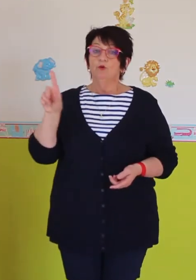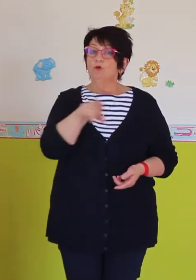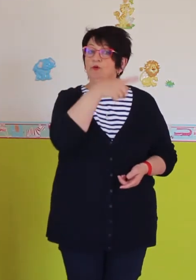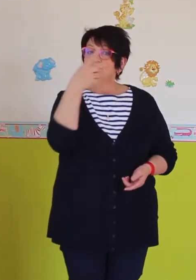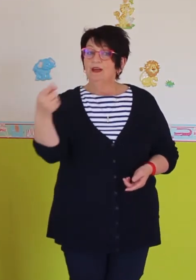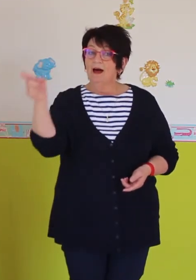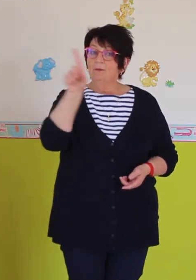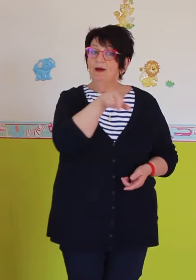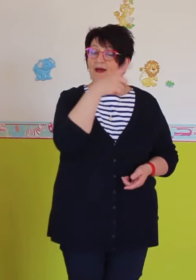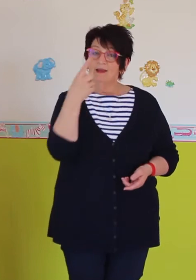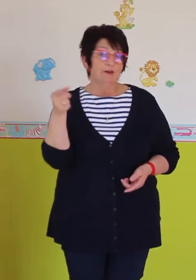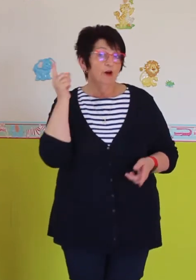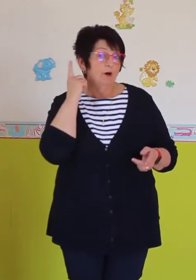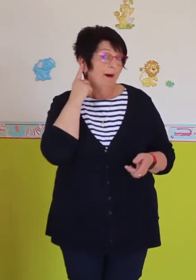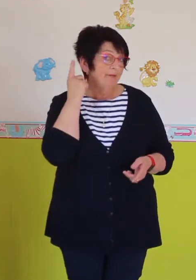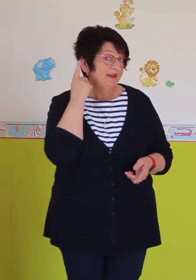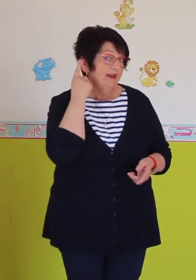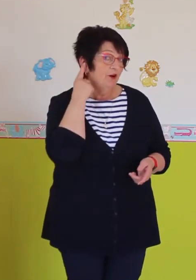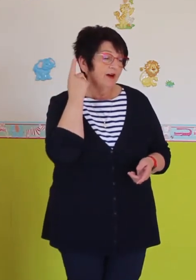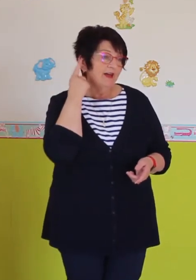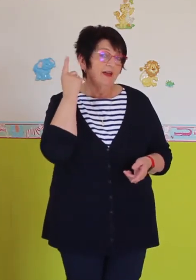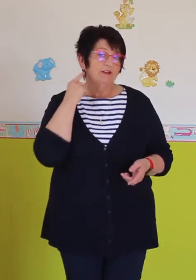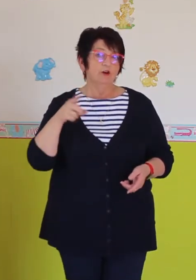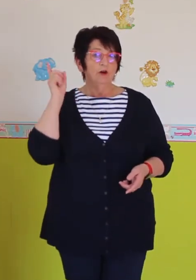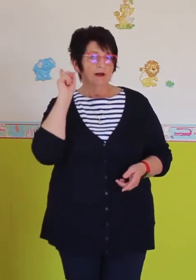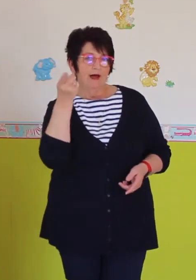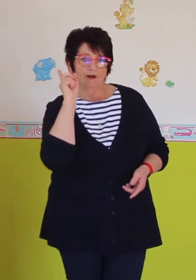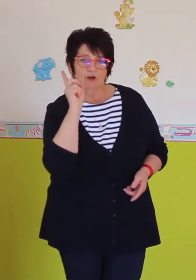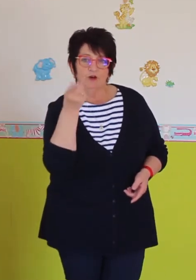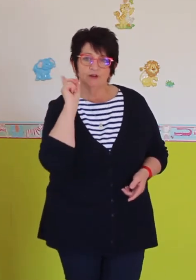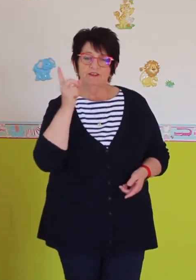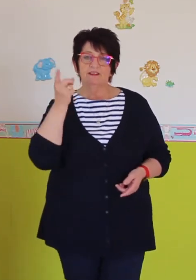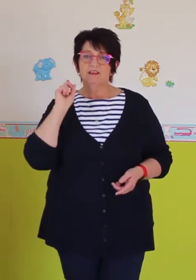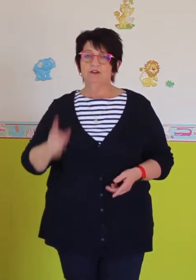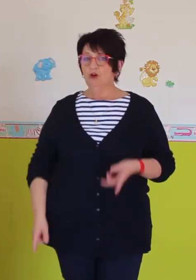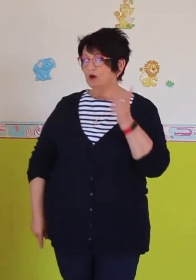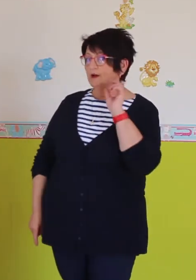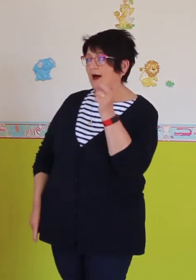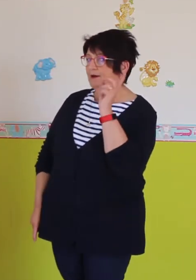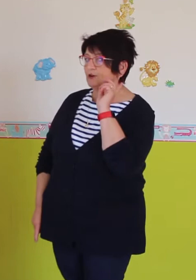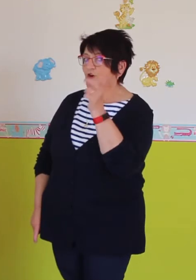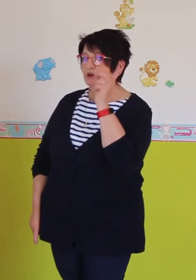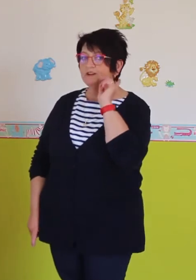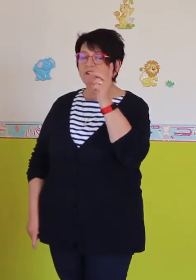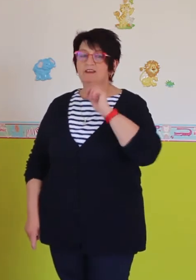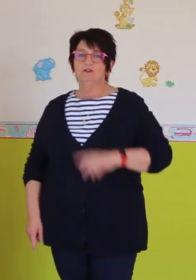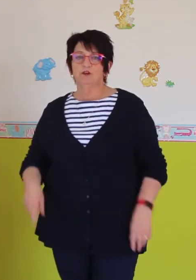Une abeille m'a piqué l'oreille, la coquine, la coquine,